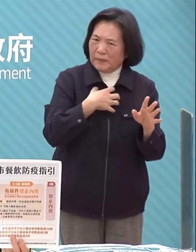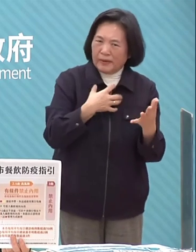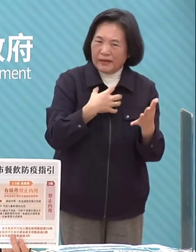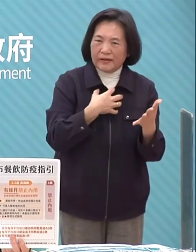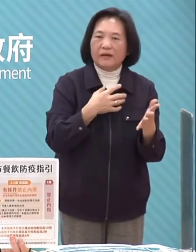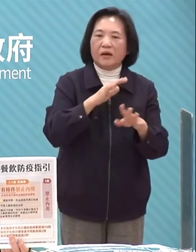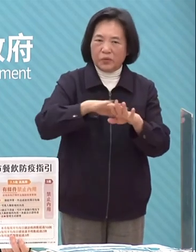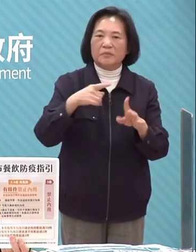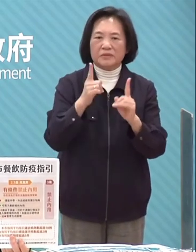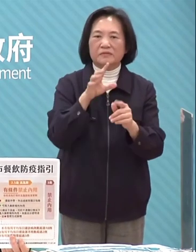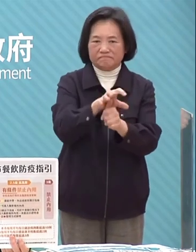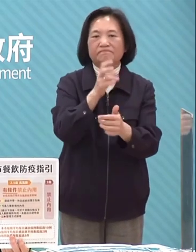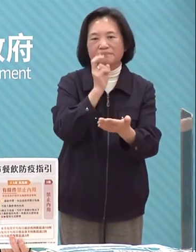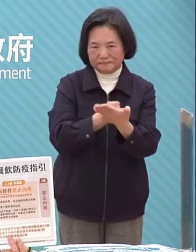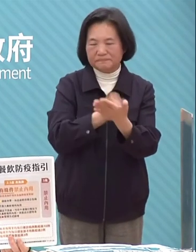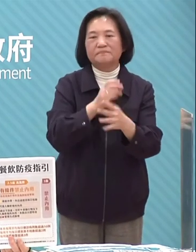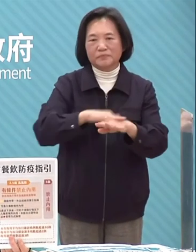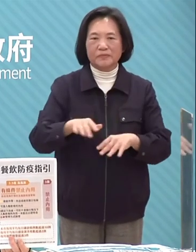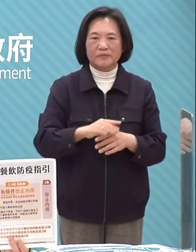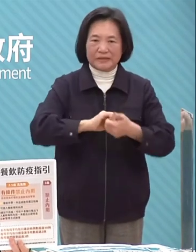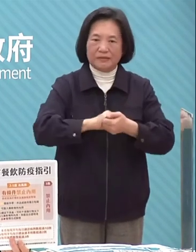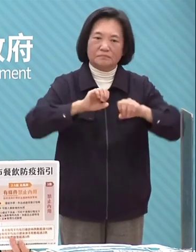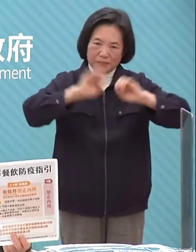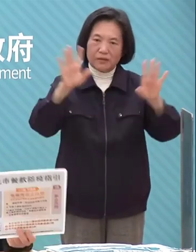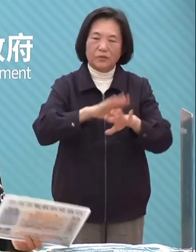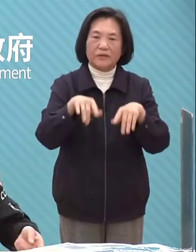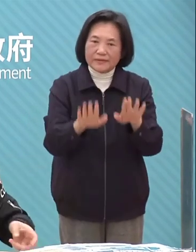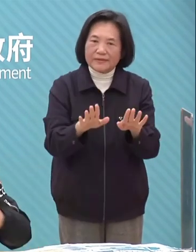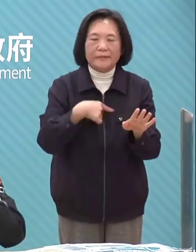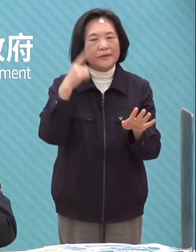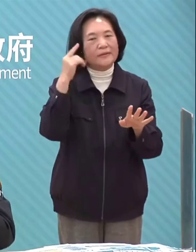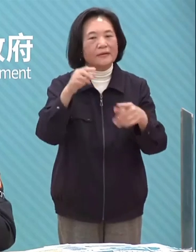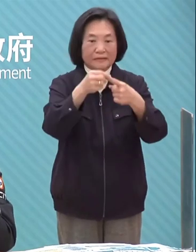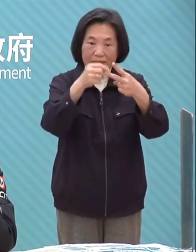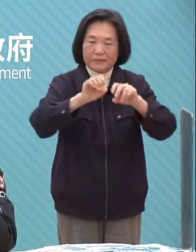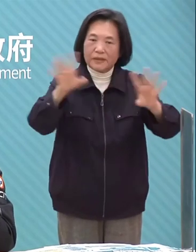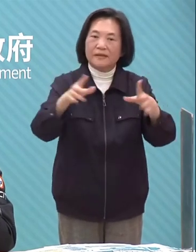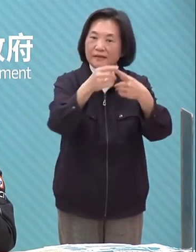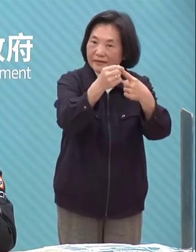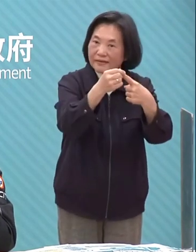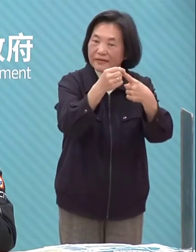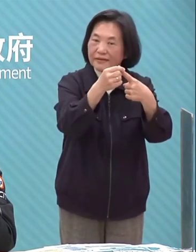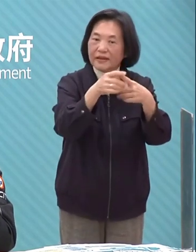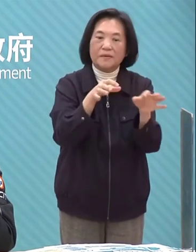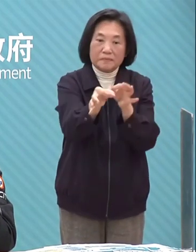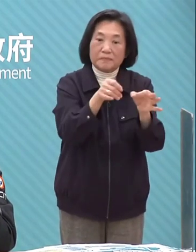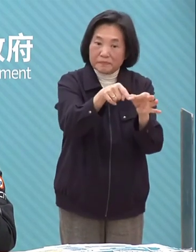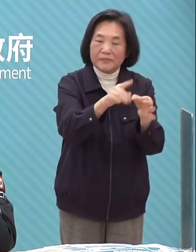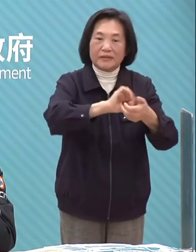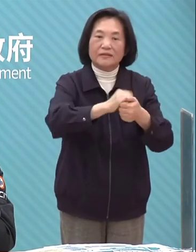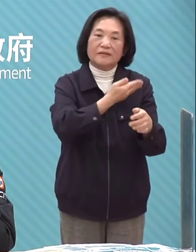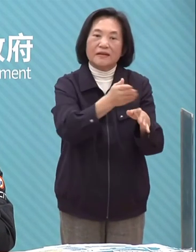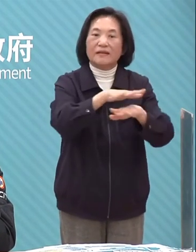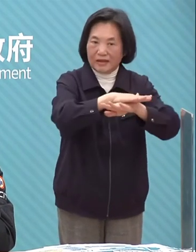我们就会用比较强制的手段会去要求了那在现阶段还是两个呼吁。第一，业者要提供安